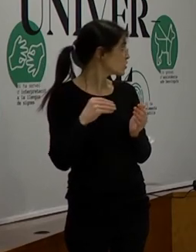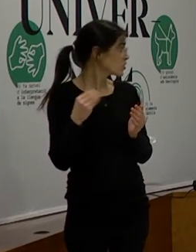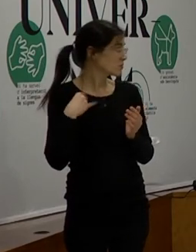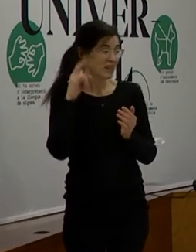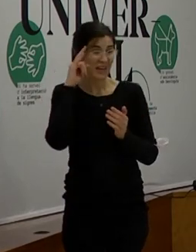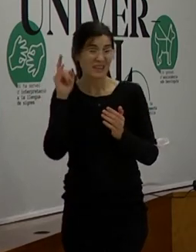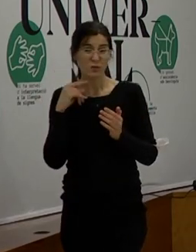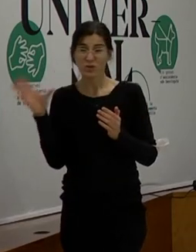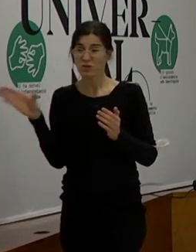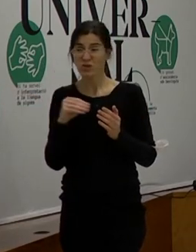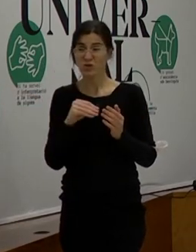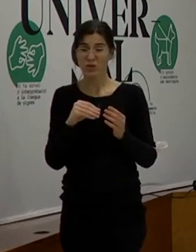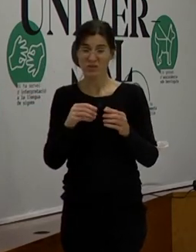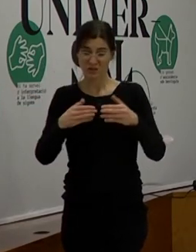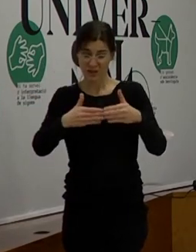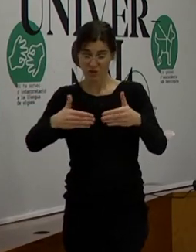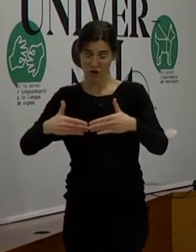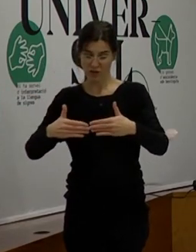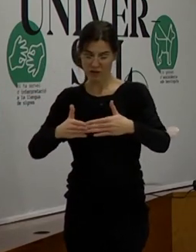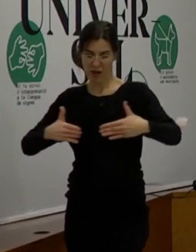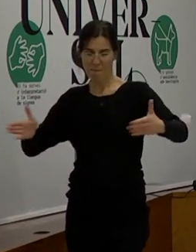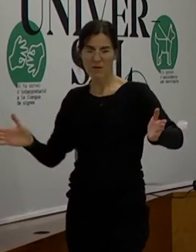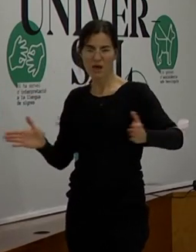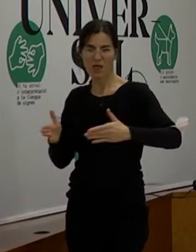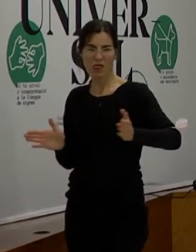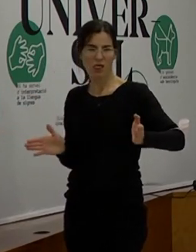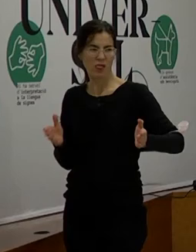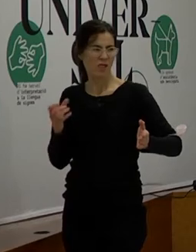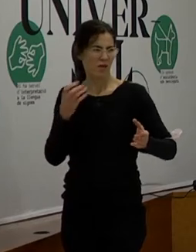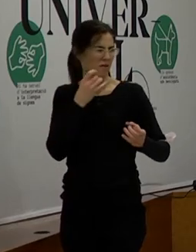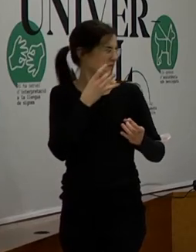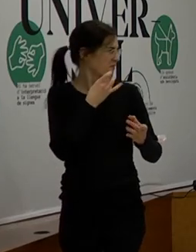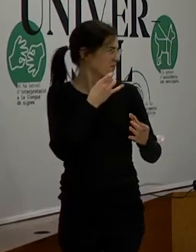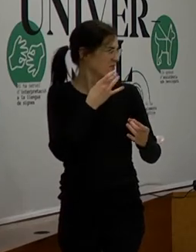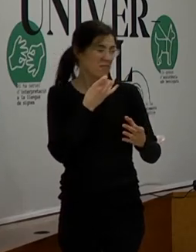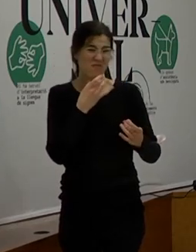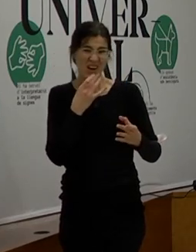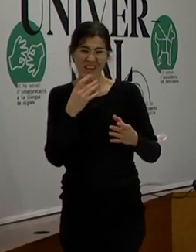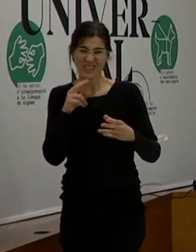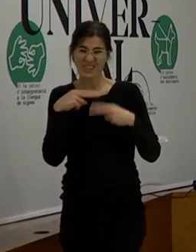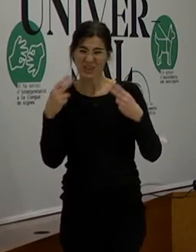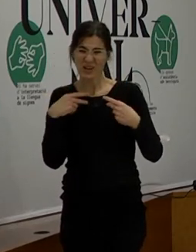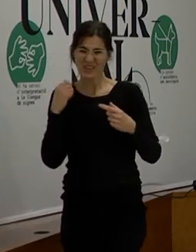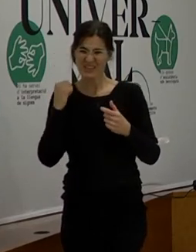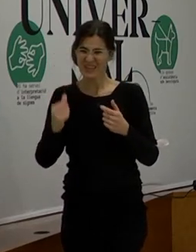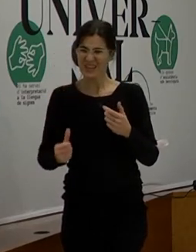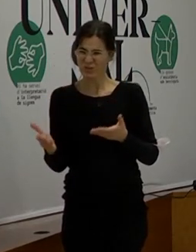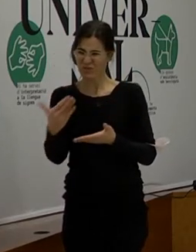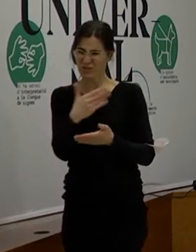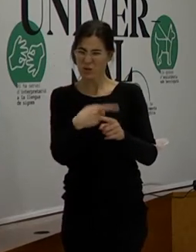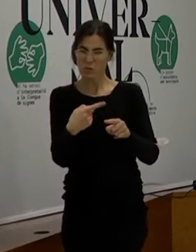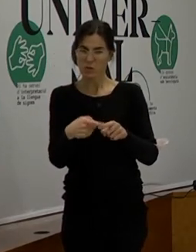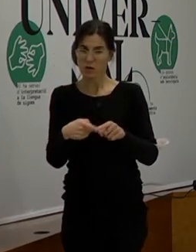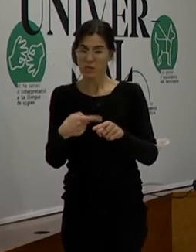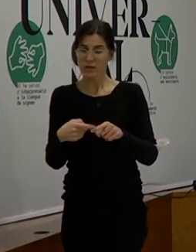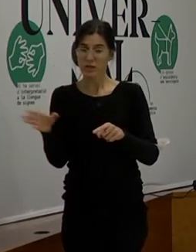antic les han ampliat. Escolta, està ple de bars i restaurants que s'estan forrant. Per què? Perquè tots posen a